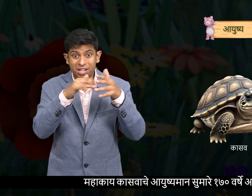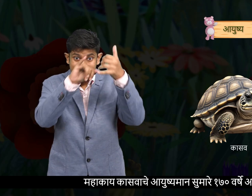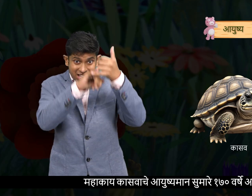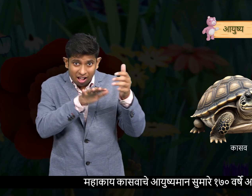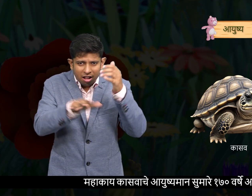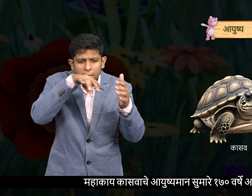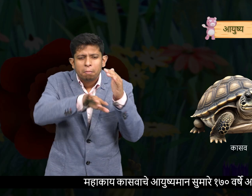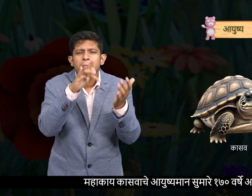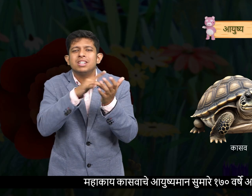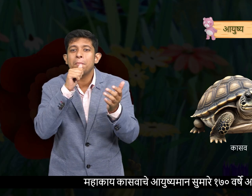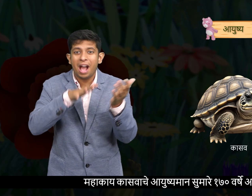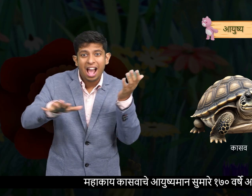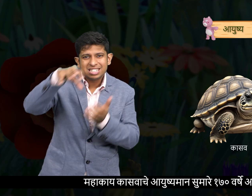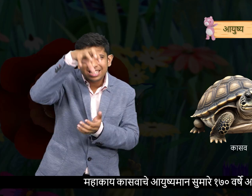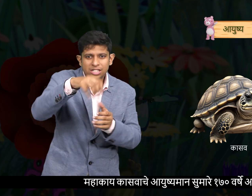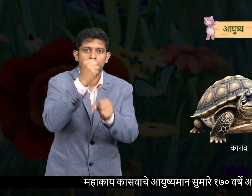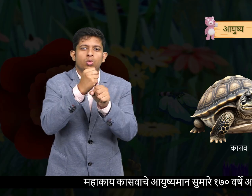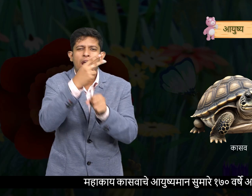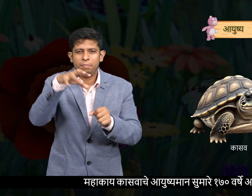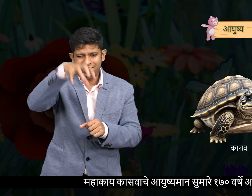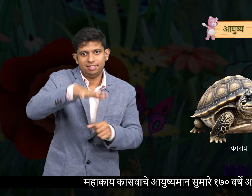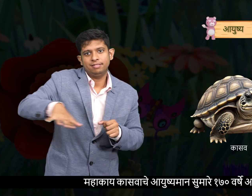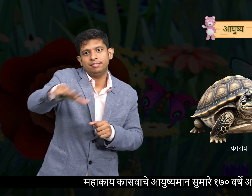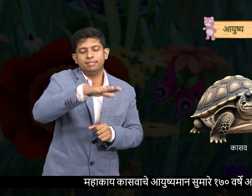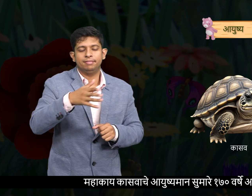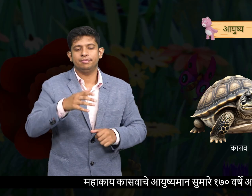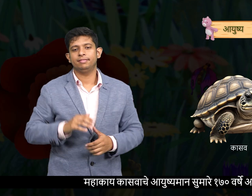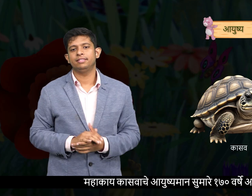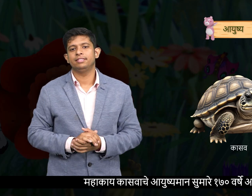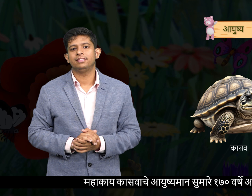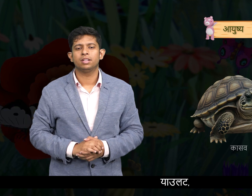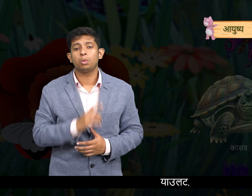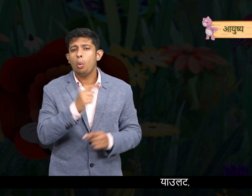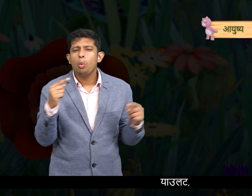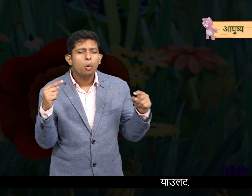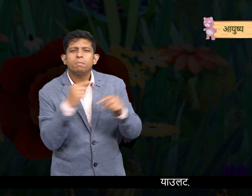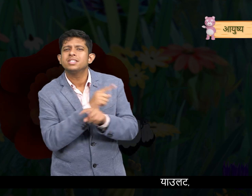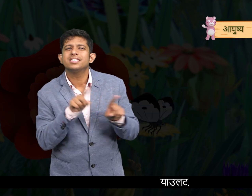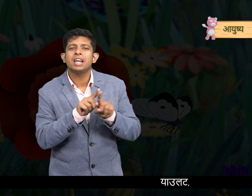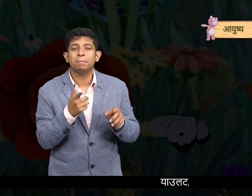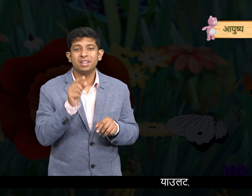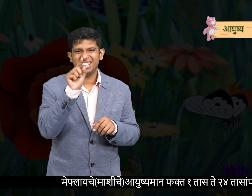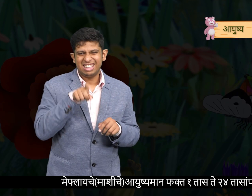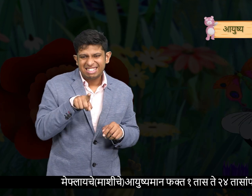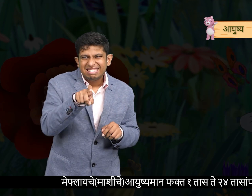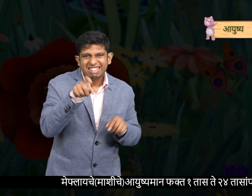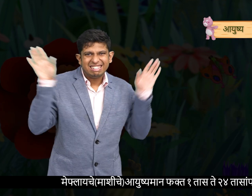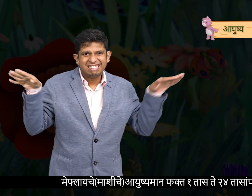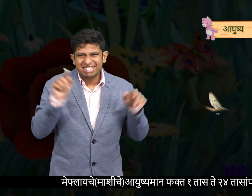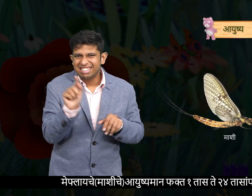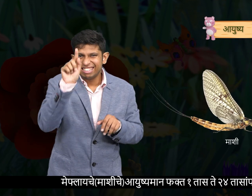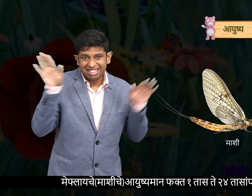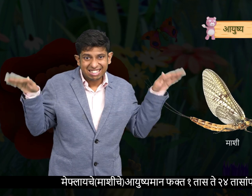आयुष्यमान सुमारे 170 वर्षे असते. या उलट